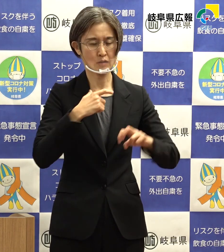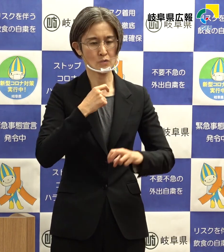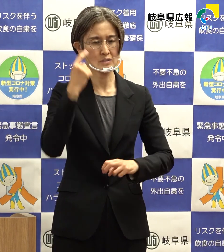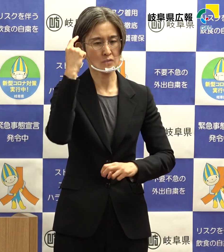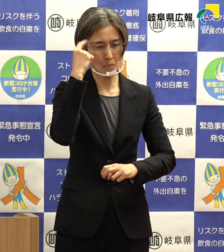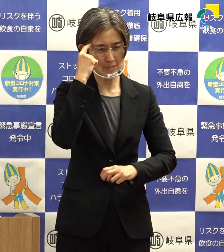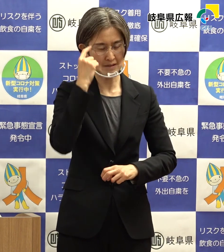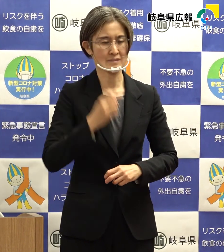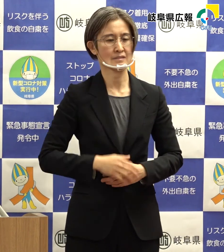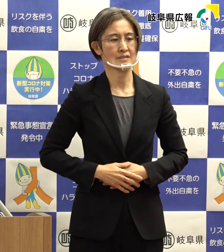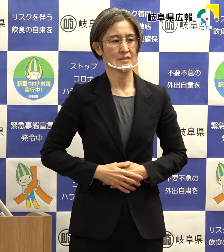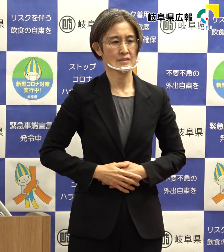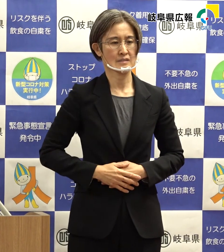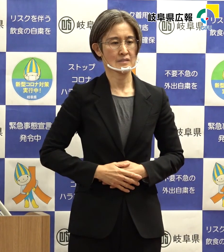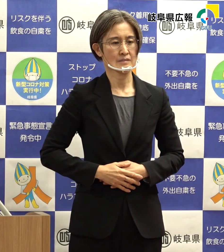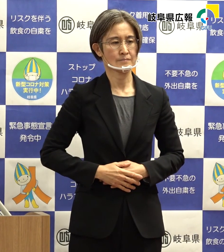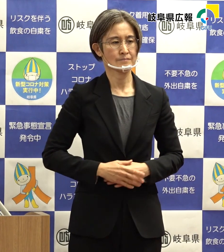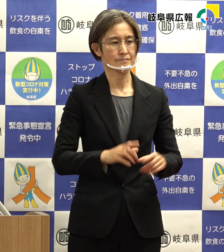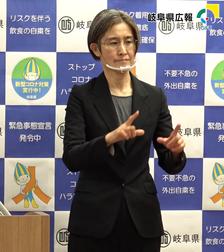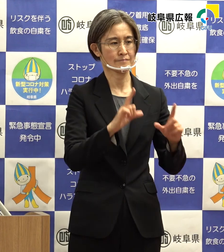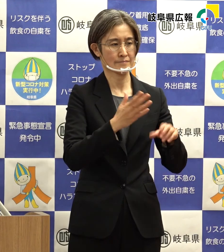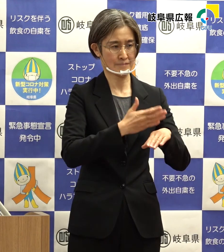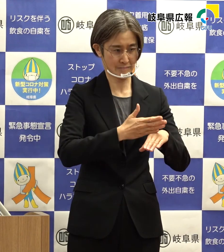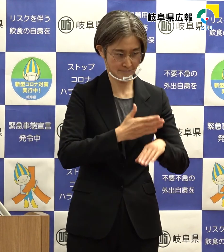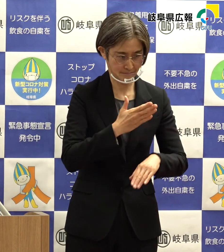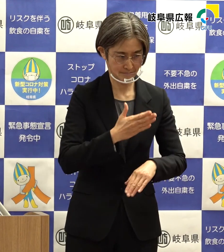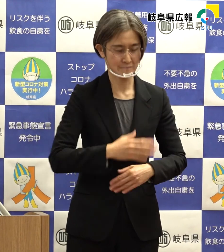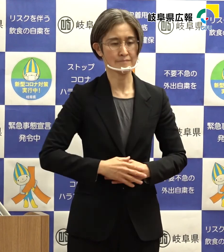はい、 他の方いかがでしょうか。